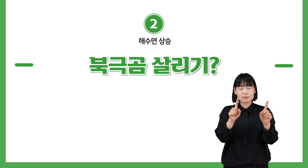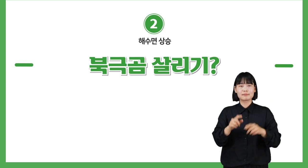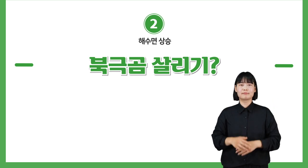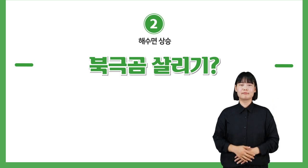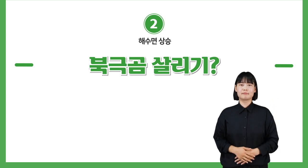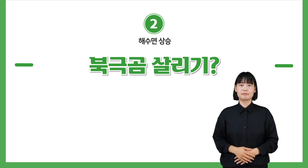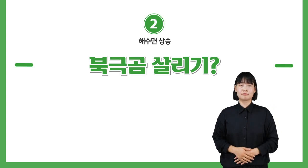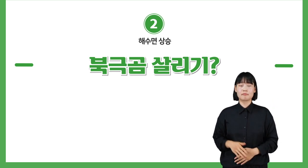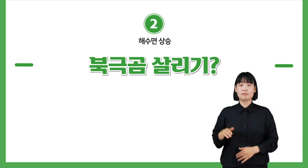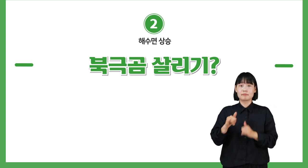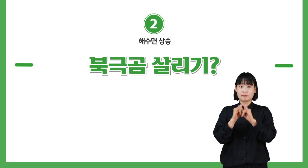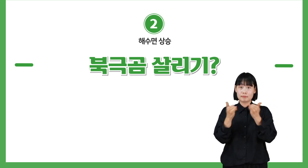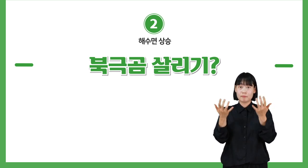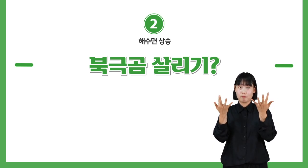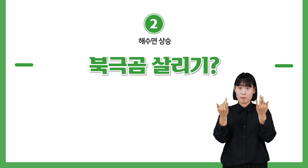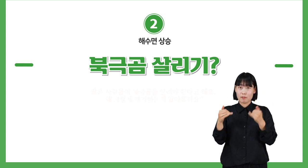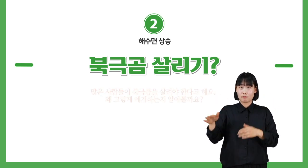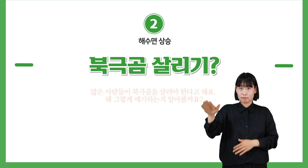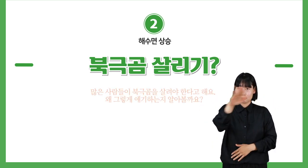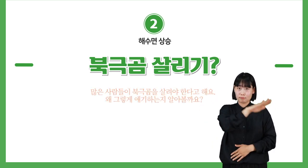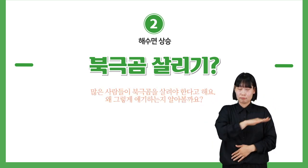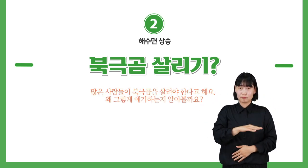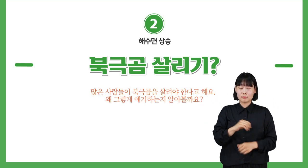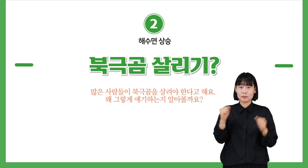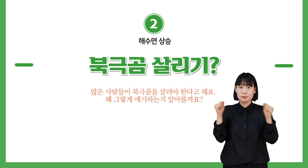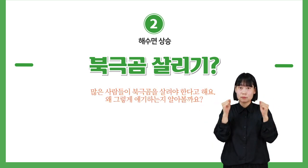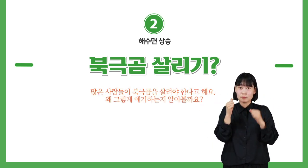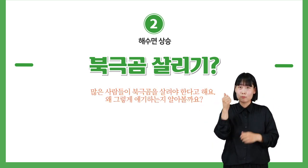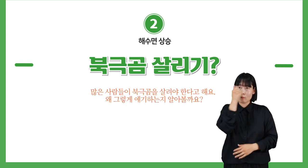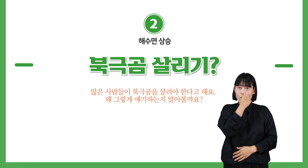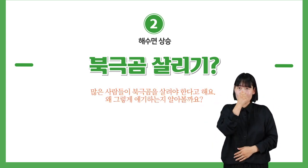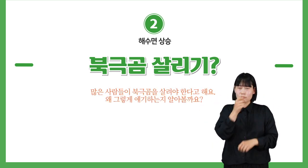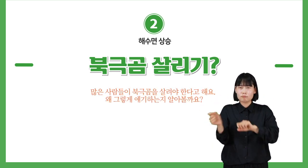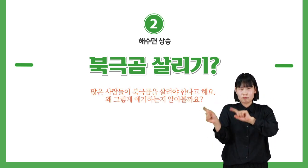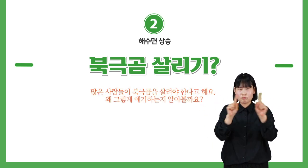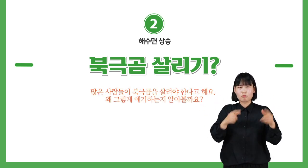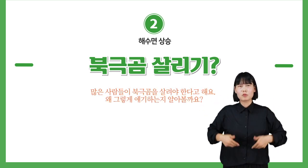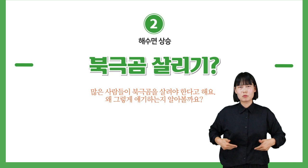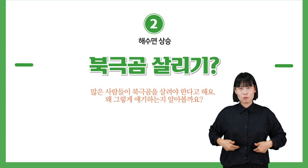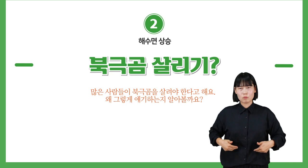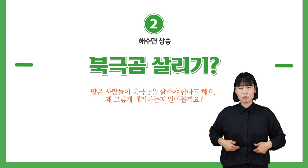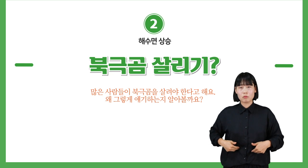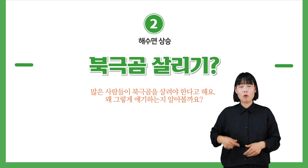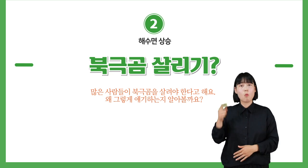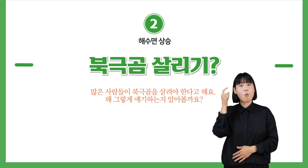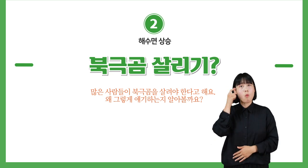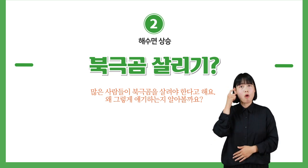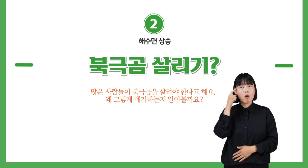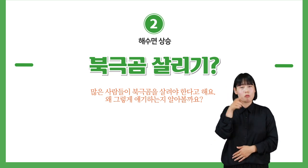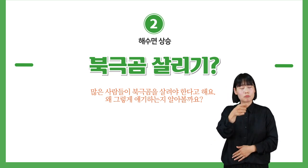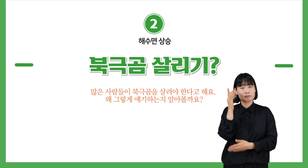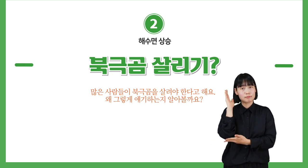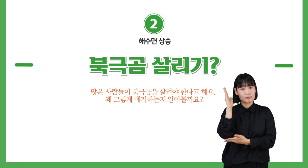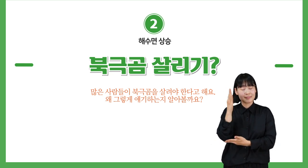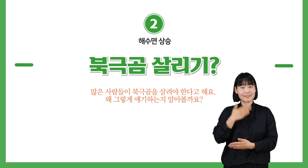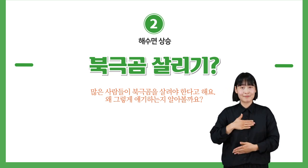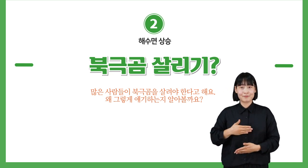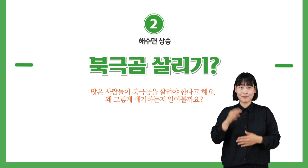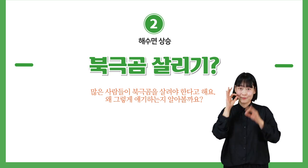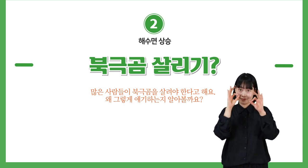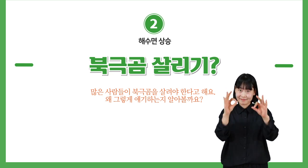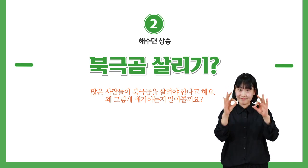북극곰 살리기? 많은 사람들이 북극곰을 살려야 한다고 해요. 왜 그렇게